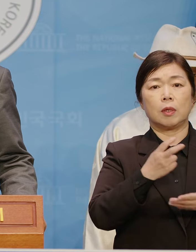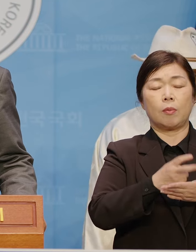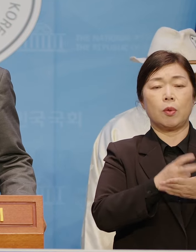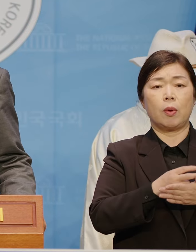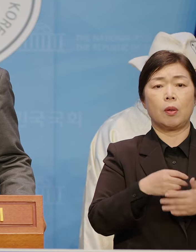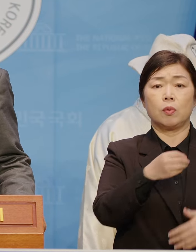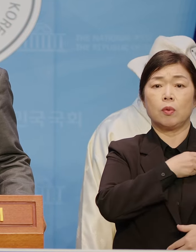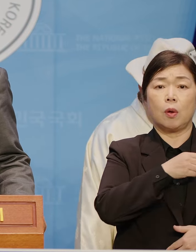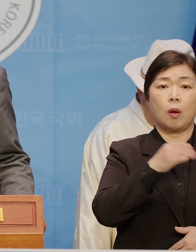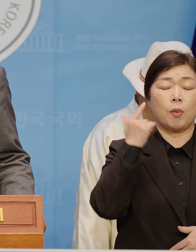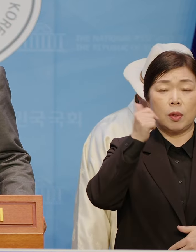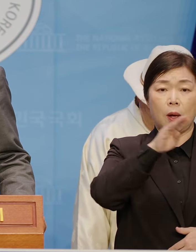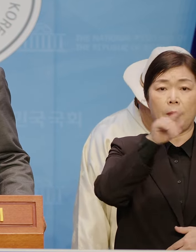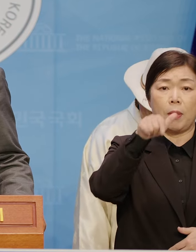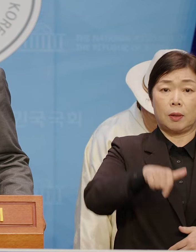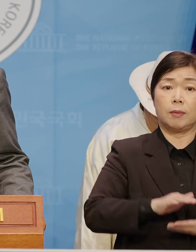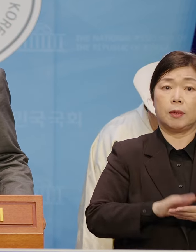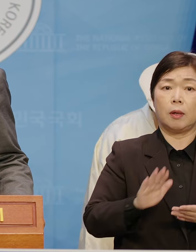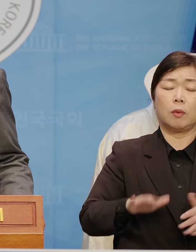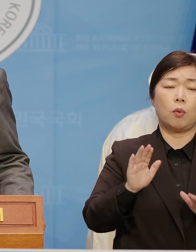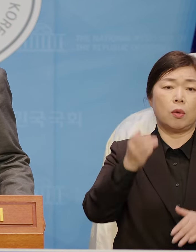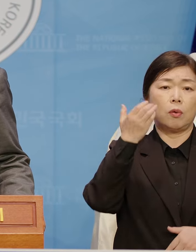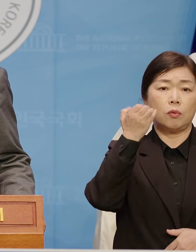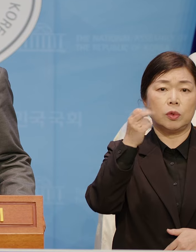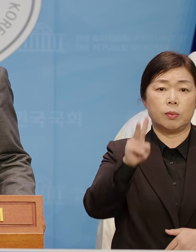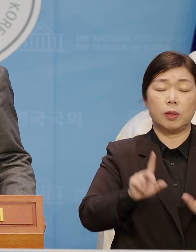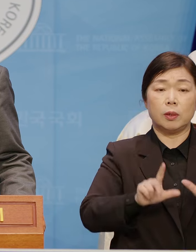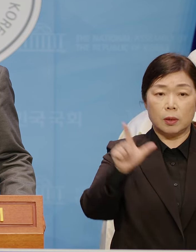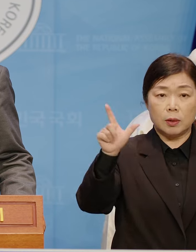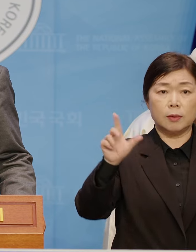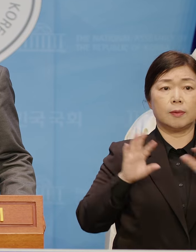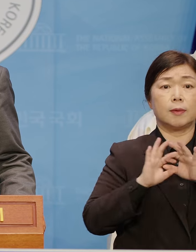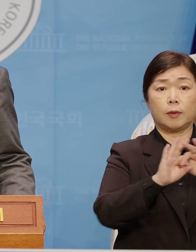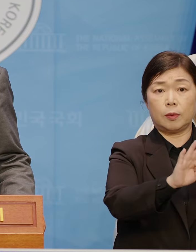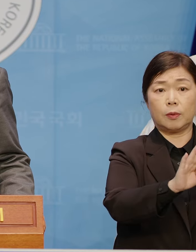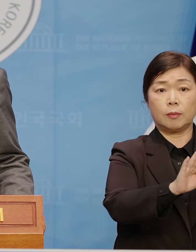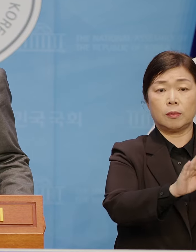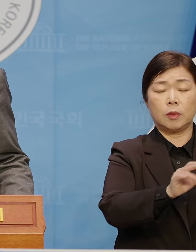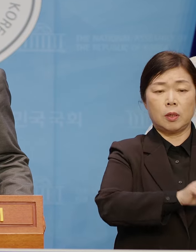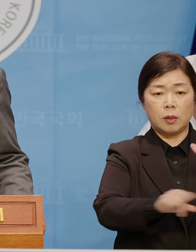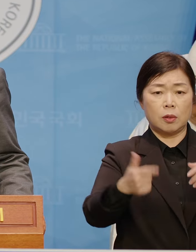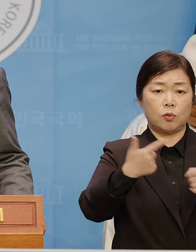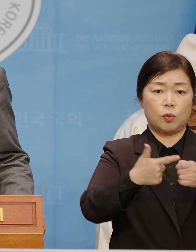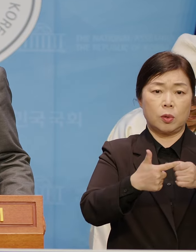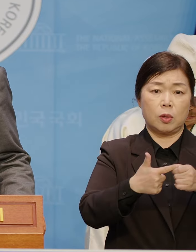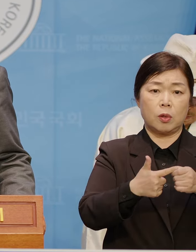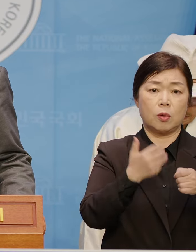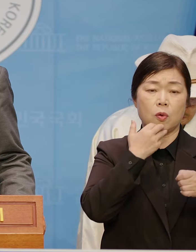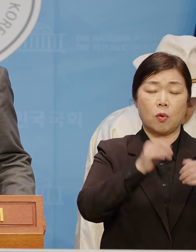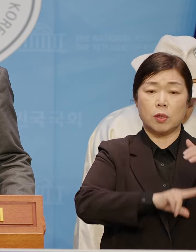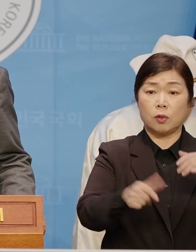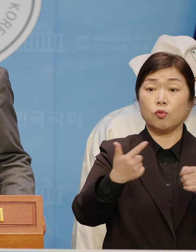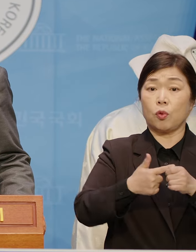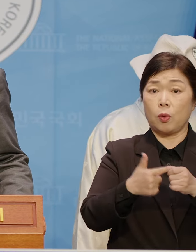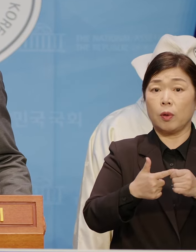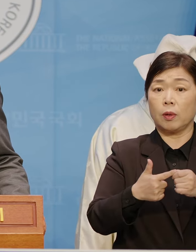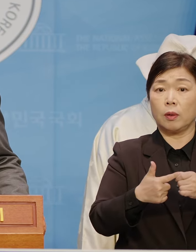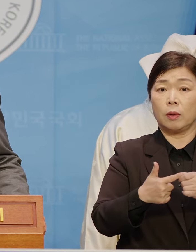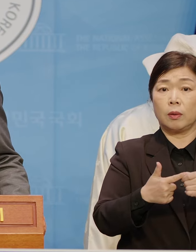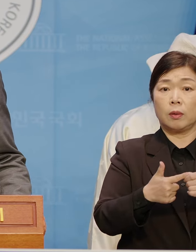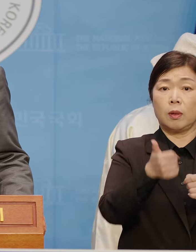목사 박승목 이고요 오늘로 92일 지하철 6호선 서울지하철 선입니다